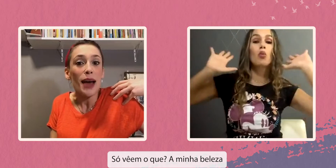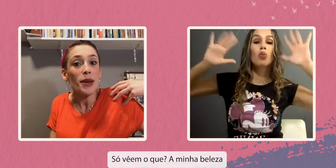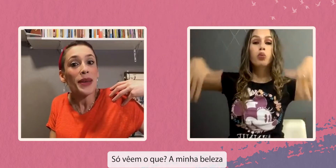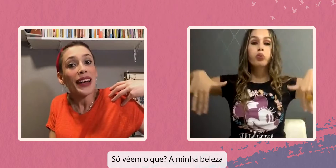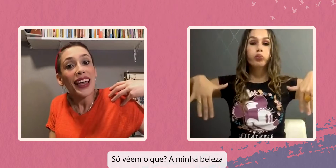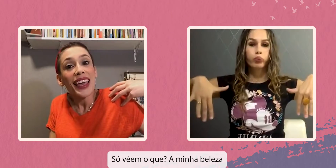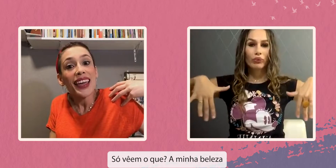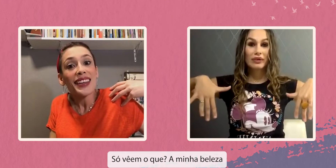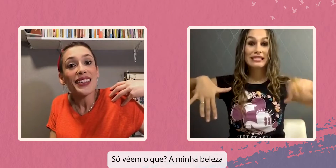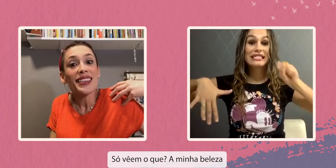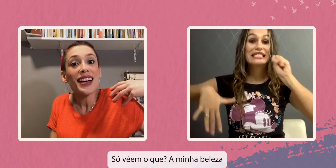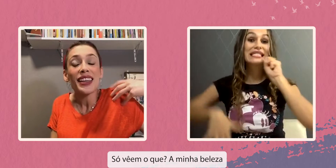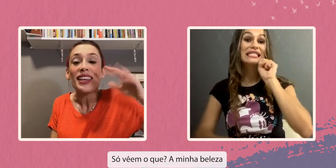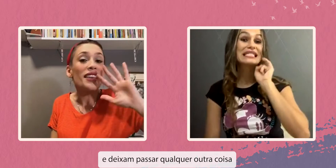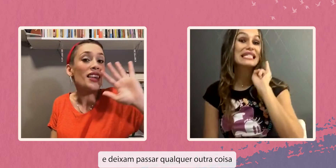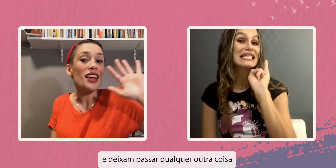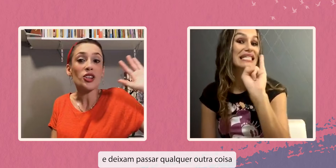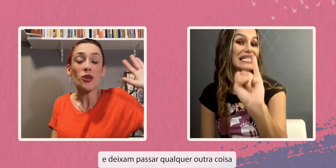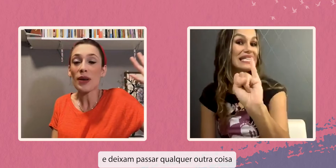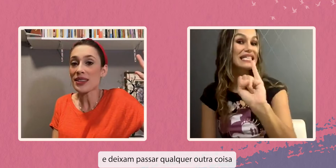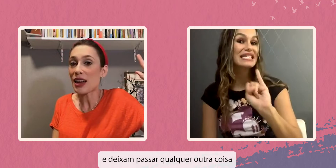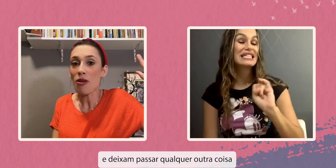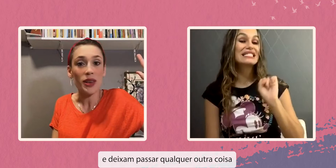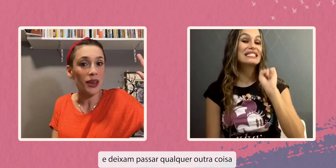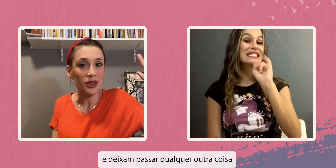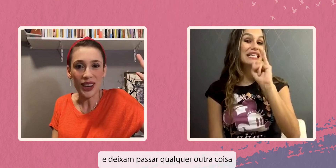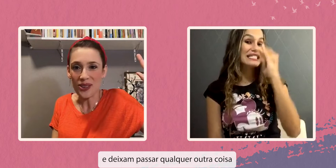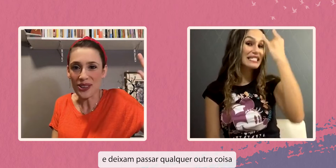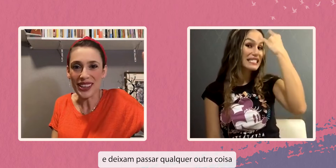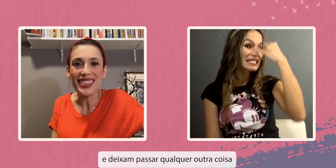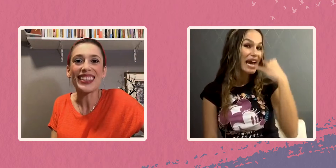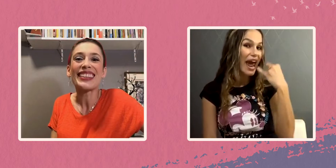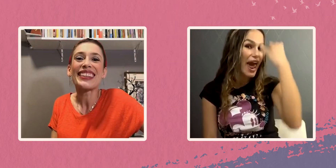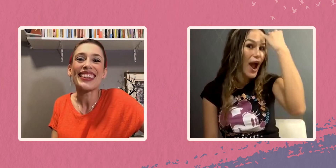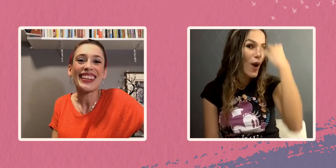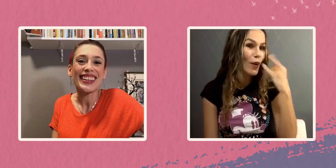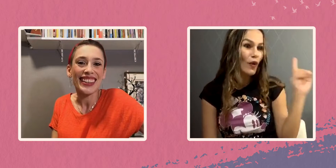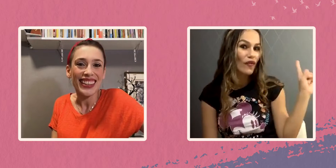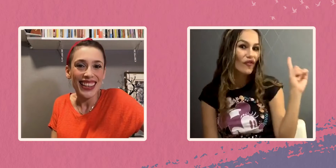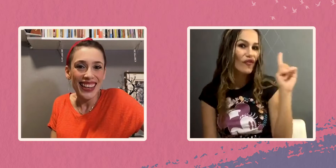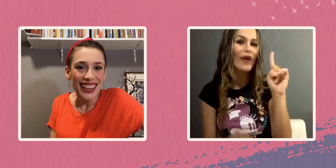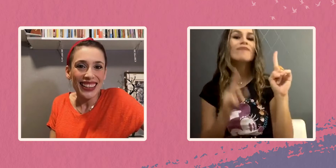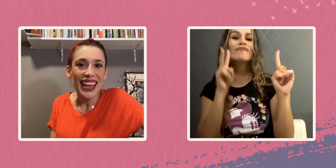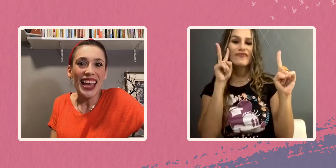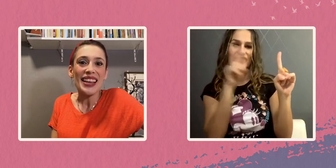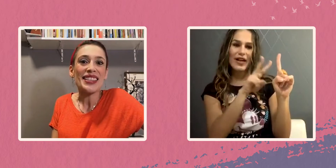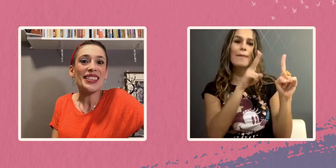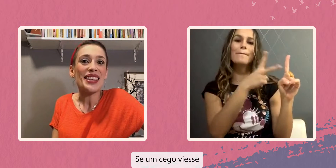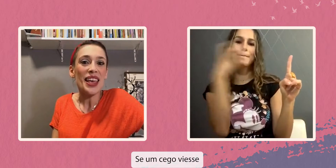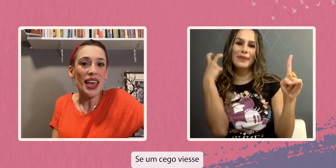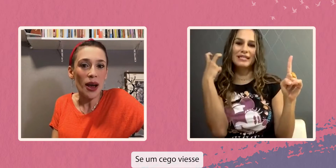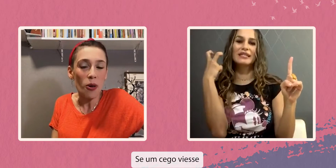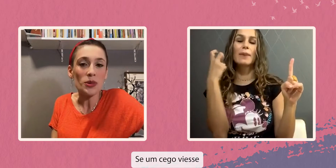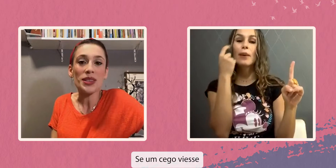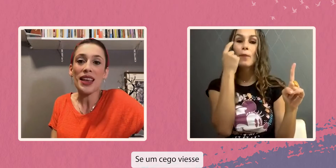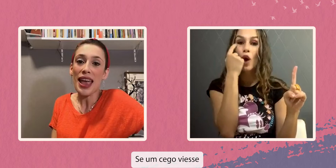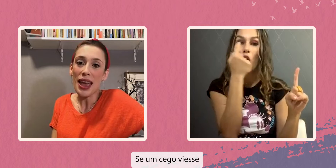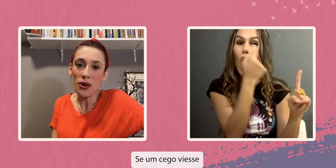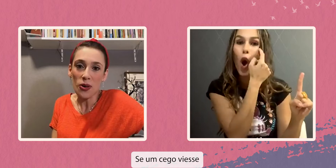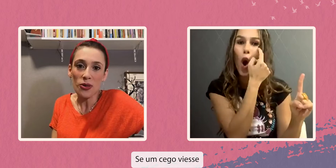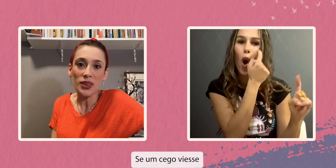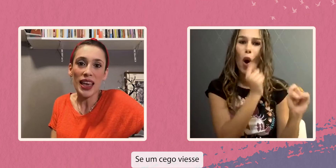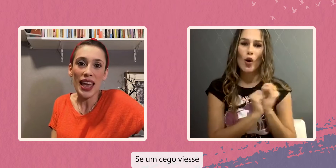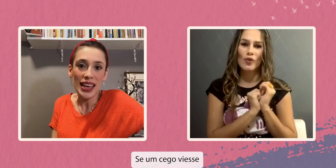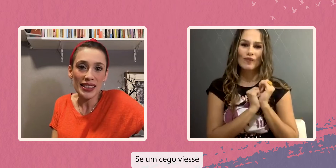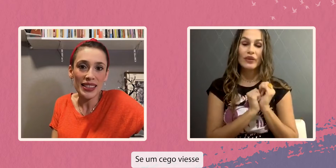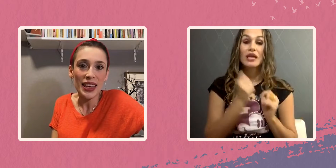quê? A minha beleza e deixam passar qualquer outra coisa. Né? Se um